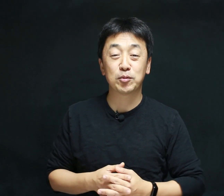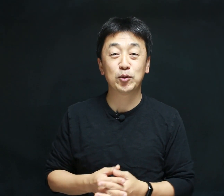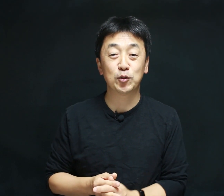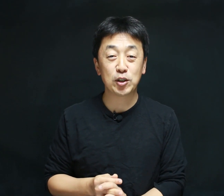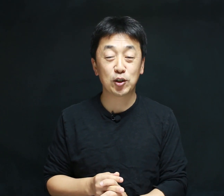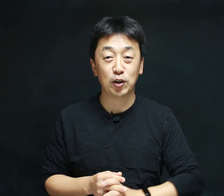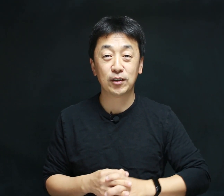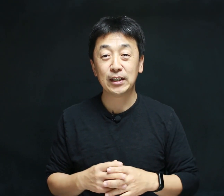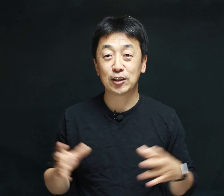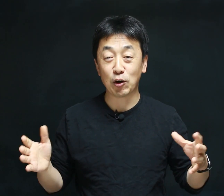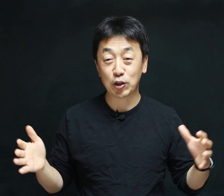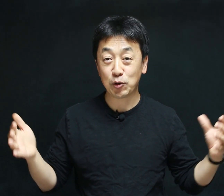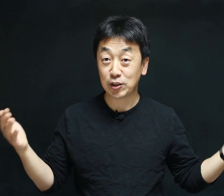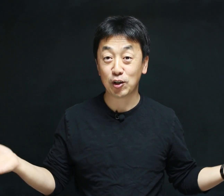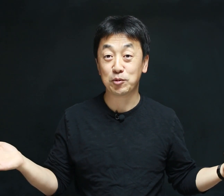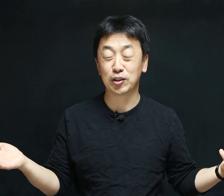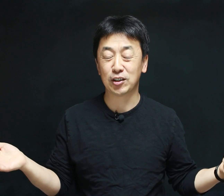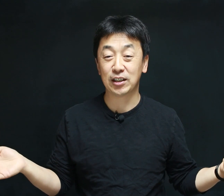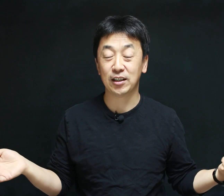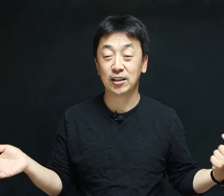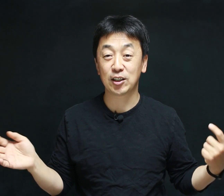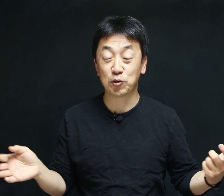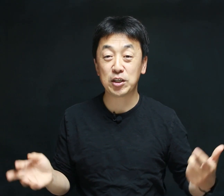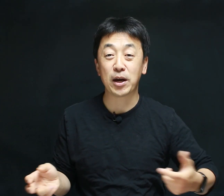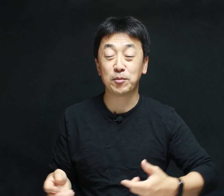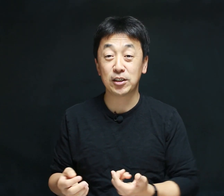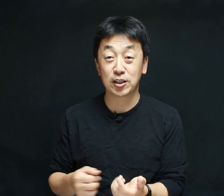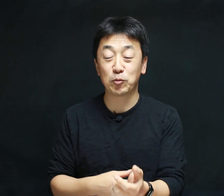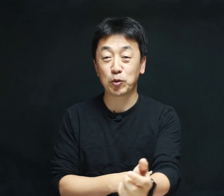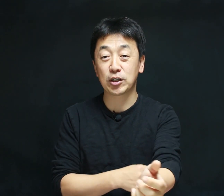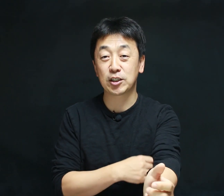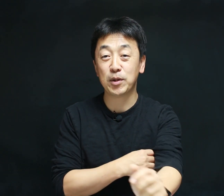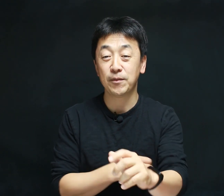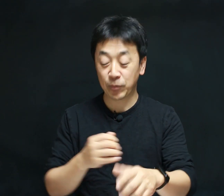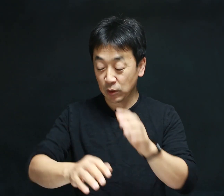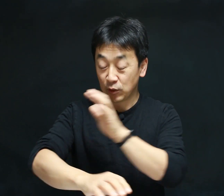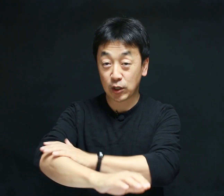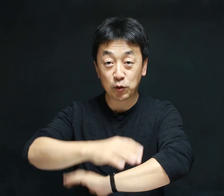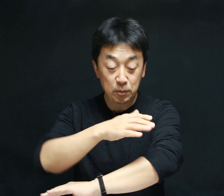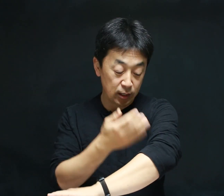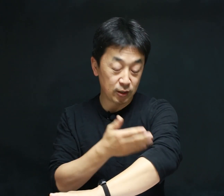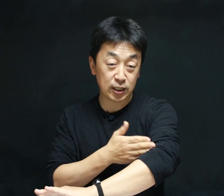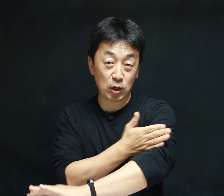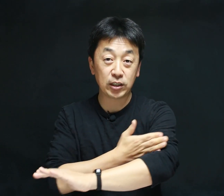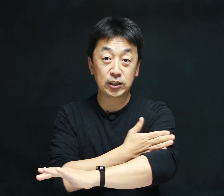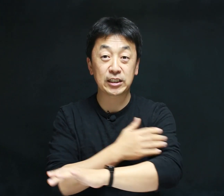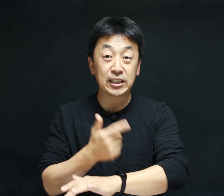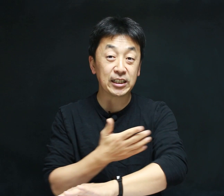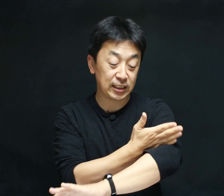부분은 훨씬 더 영역이 훨씬 더 넓은 거죠. 네. 그리고 이 마임이 지금도 보셨겠지만 이렇게 손만 지금까지는